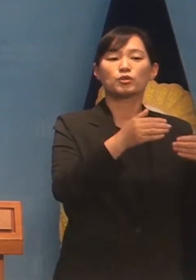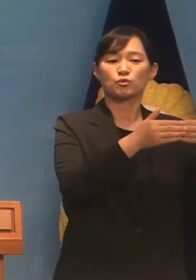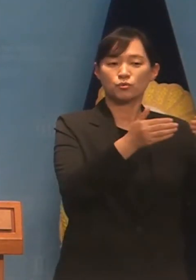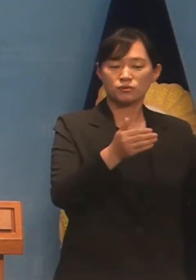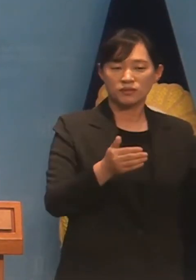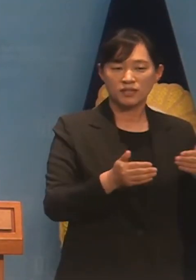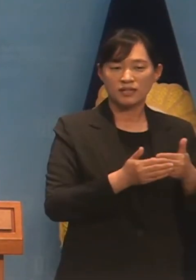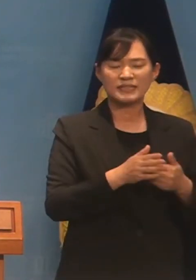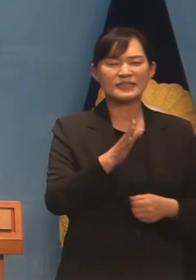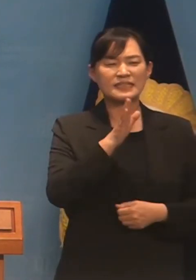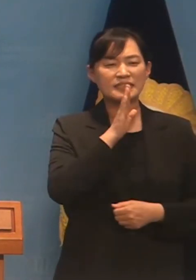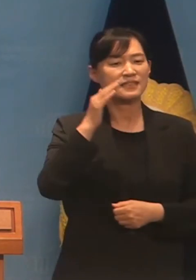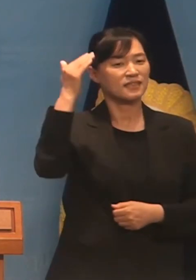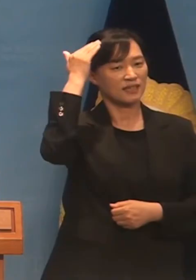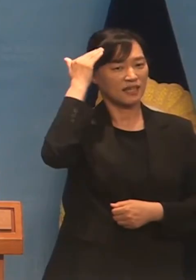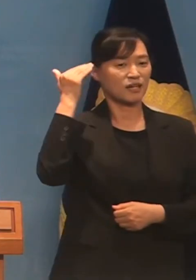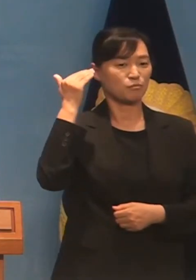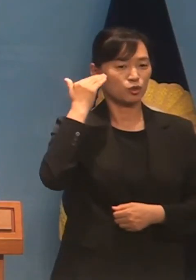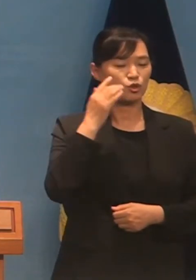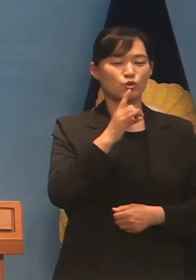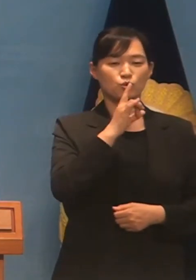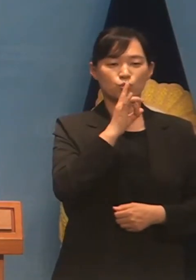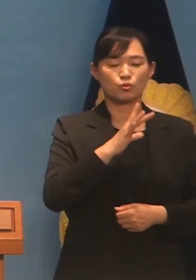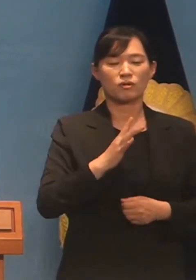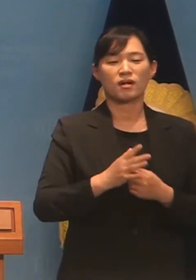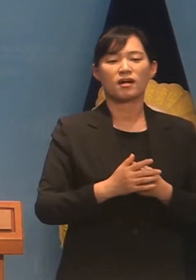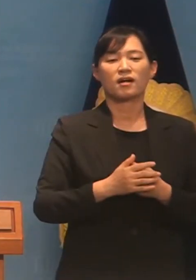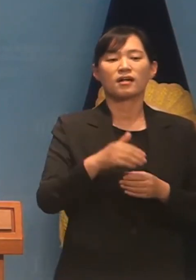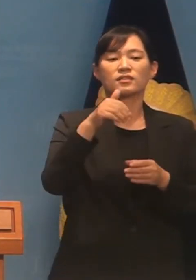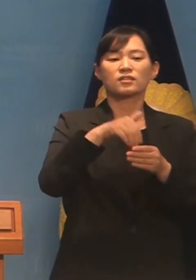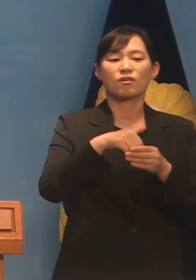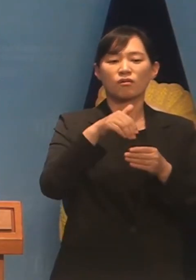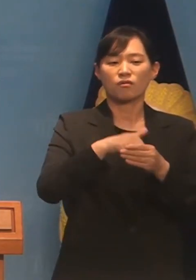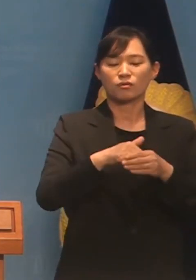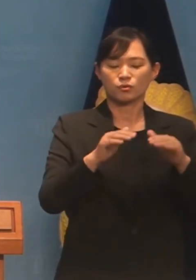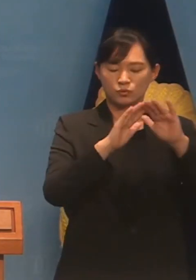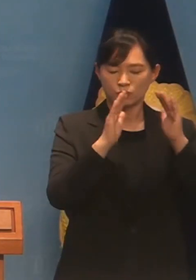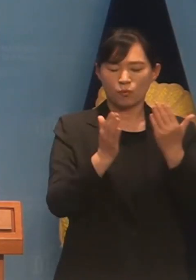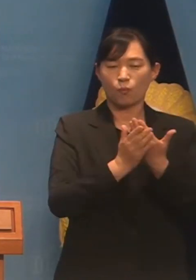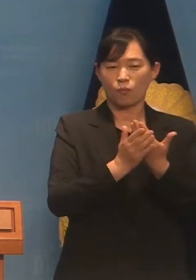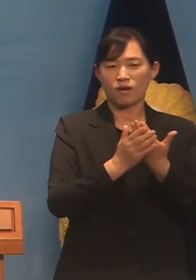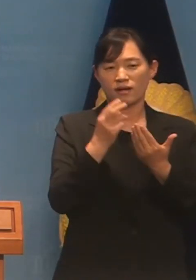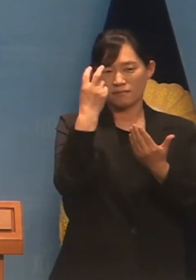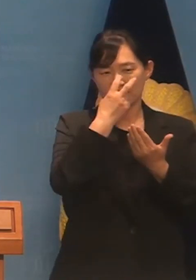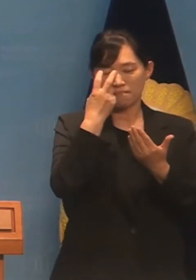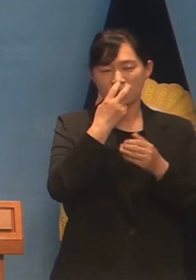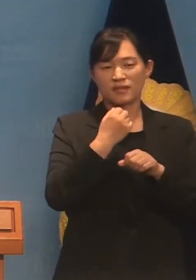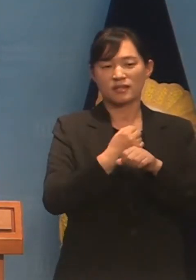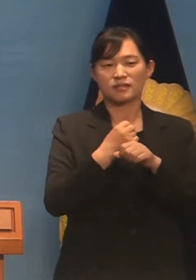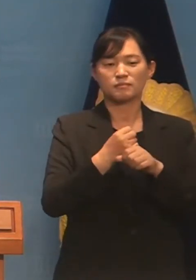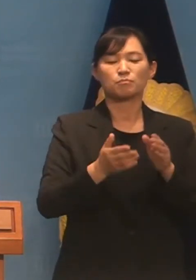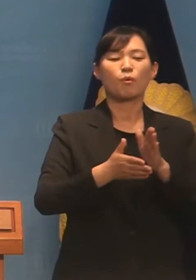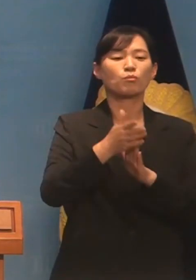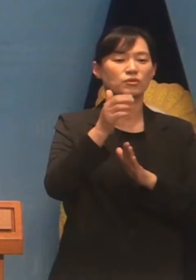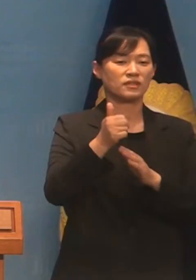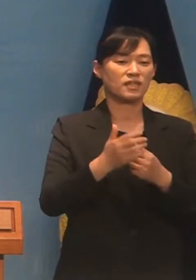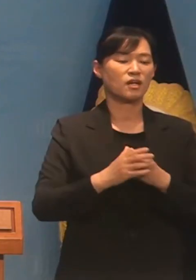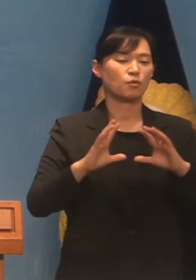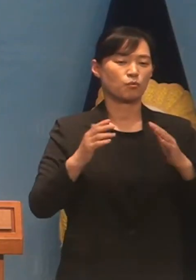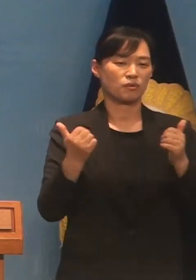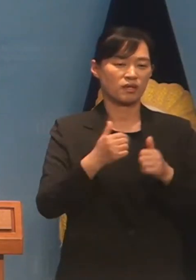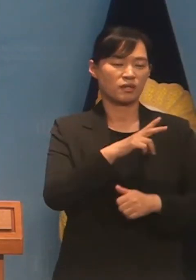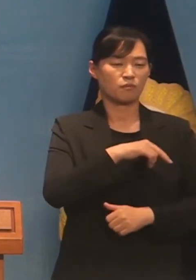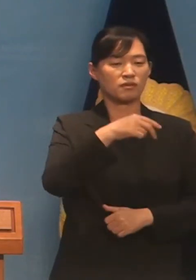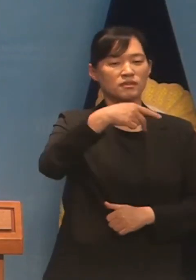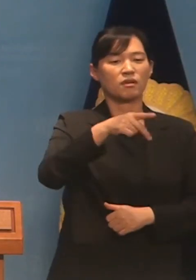더불어민주당 진짜 대한민국 중앙선대위 총괄선대본 장애인 시민선대본부장 국회의원